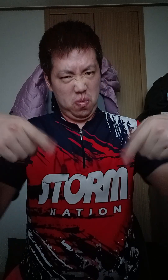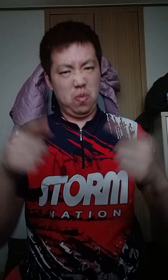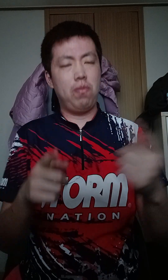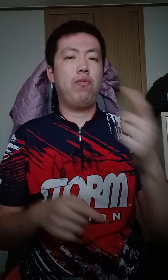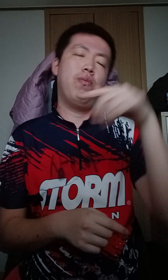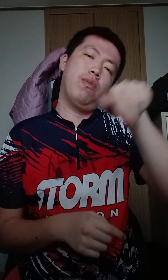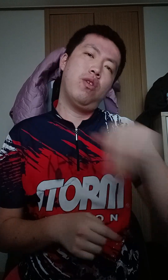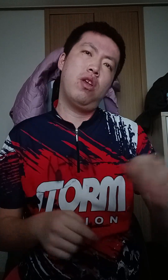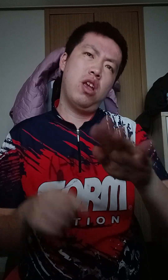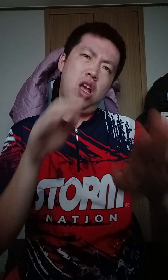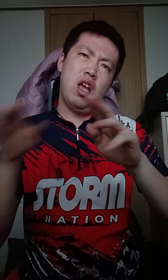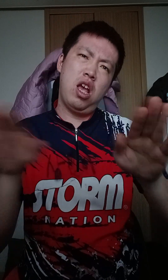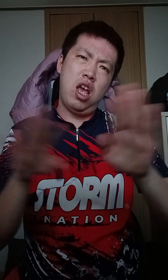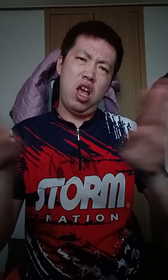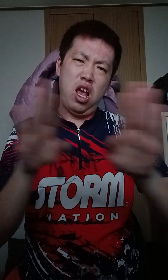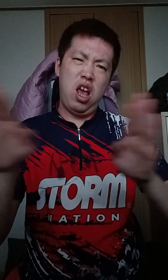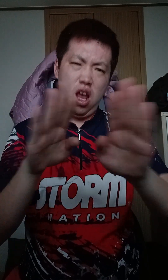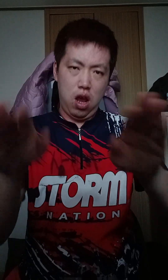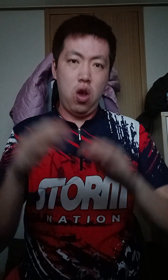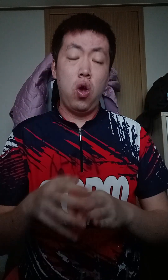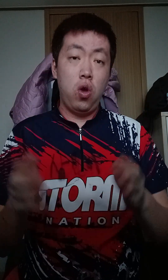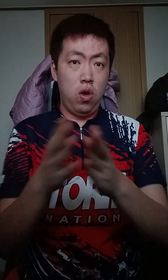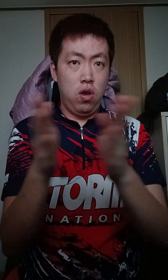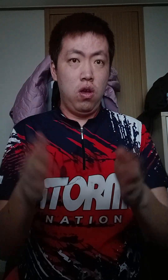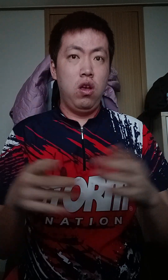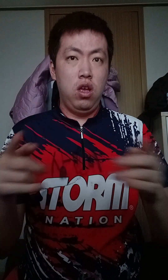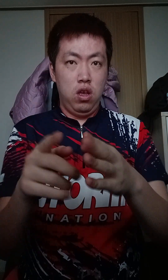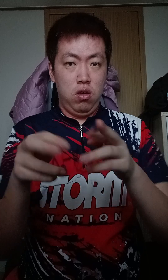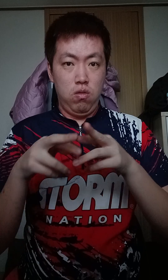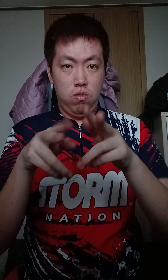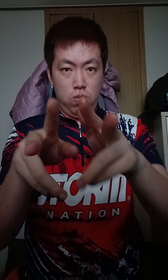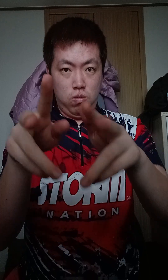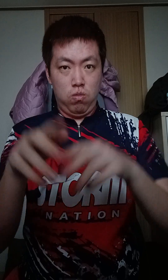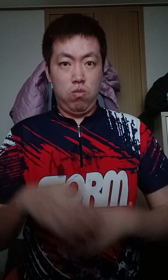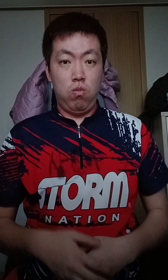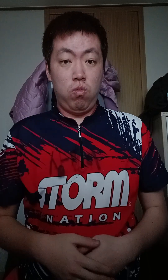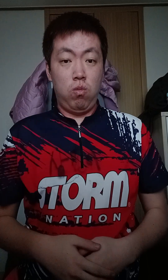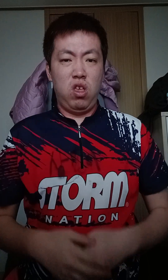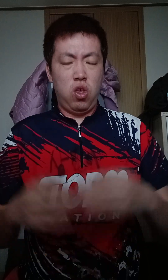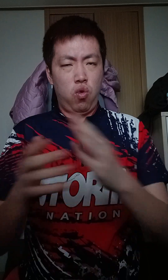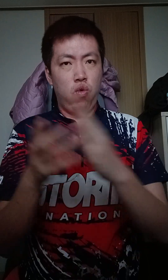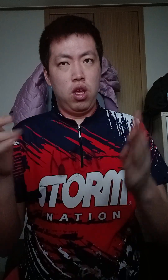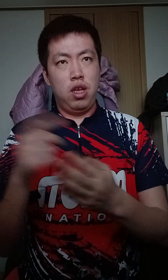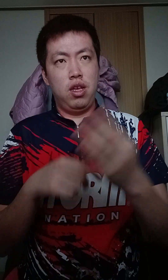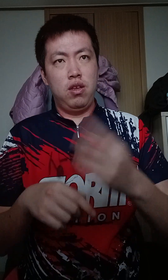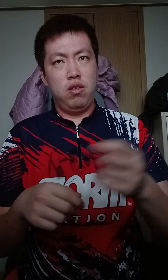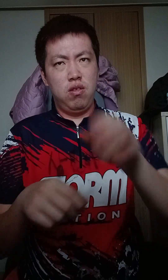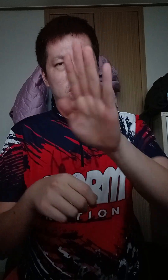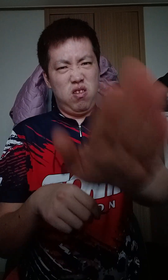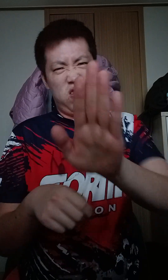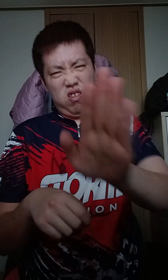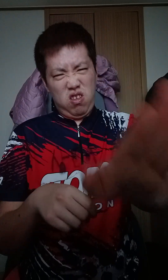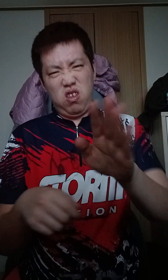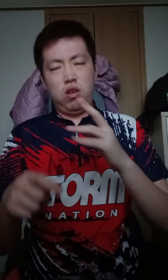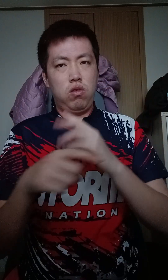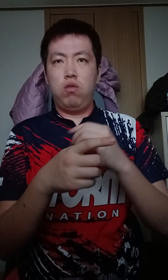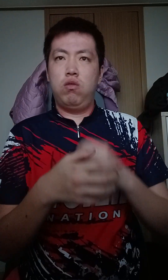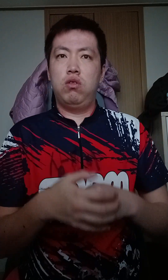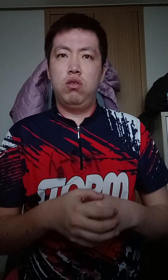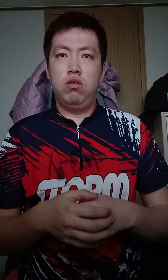여닫이 문을 힘겹게 열고 문턱을 넘어 겨우 들어갑니다. 현관 안내대는 손을 뻗어도 닿기 어렵고 장애인